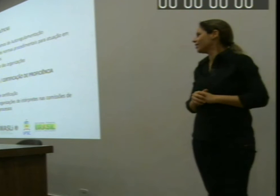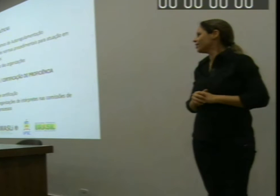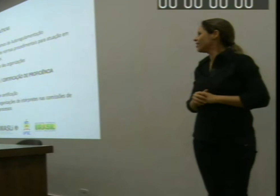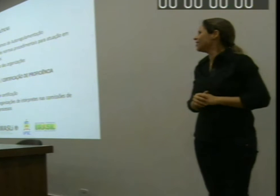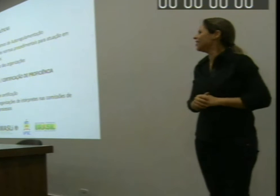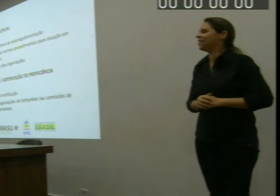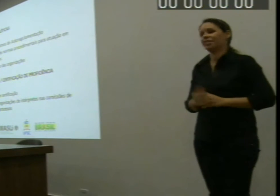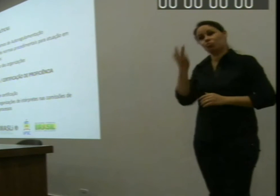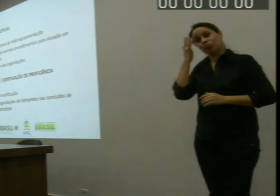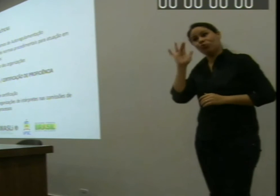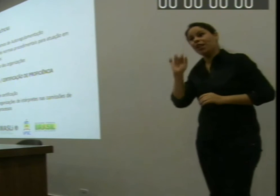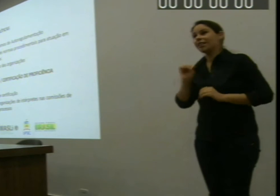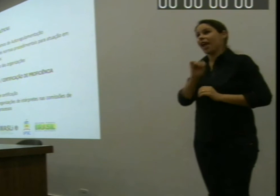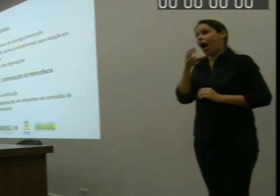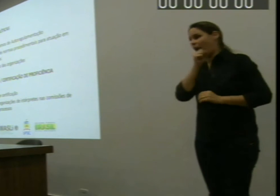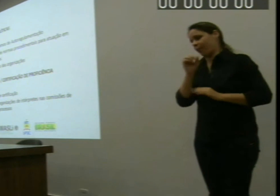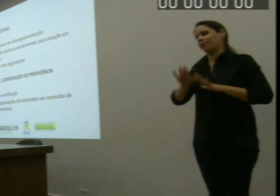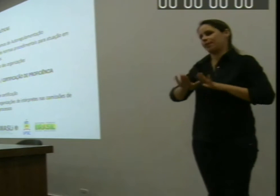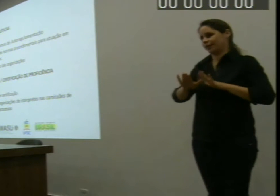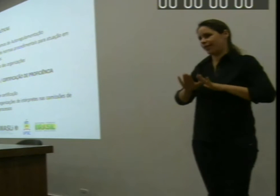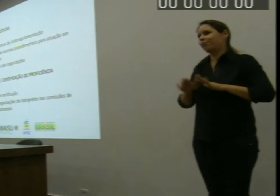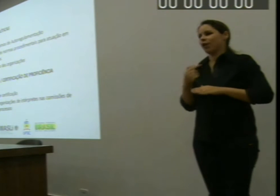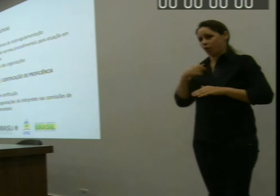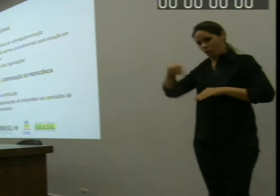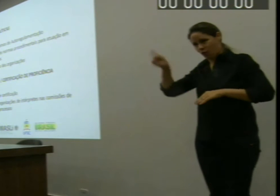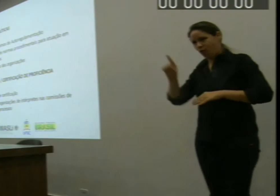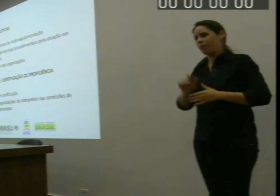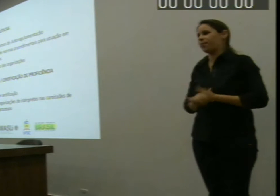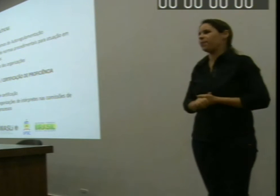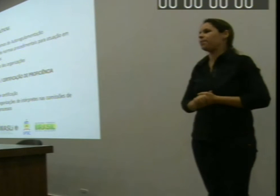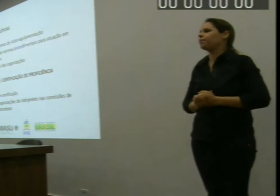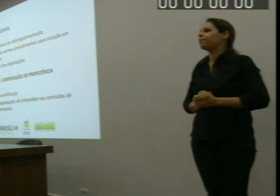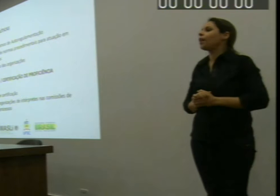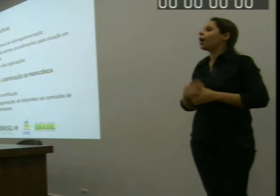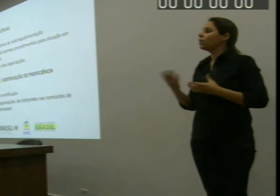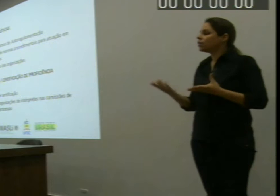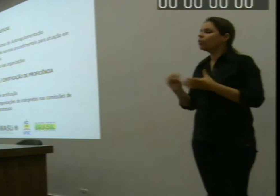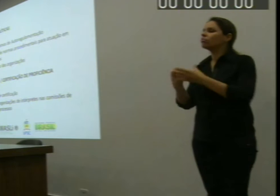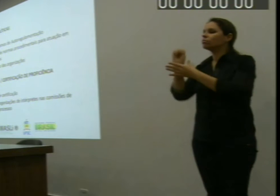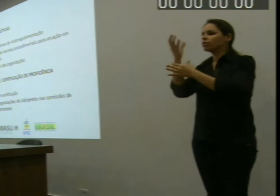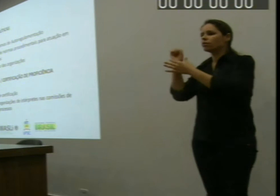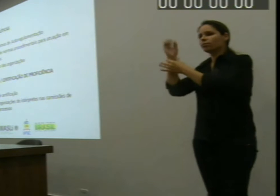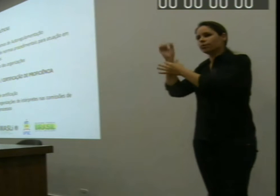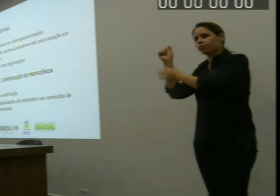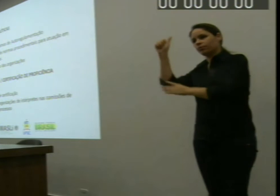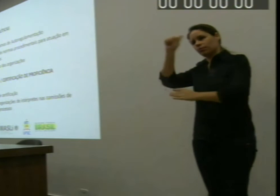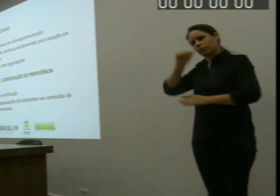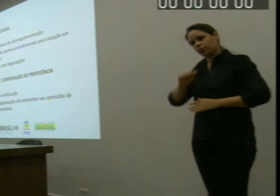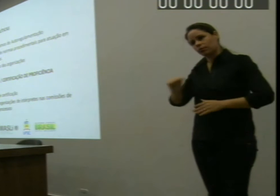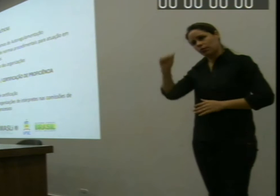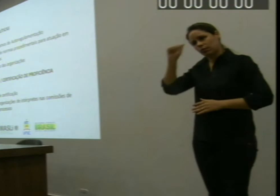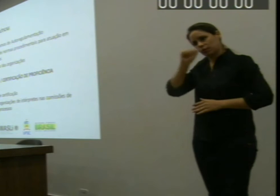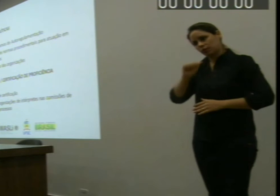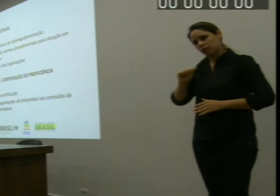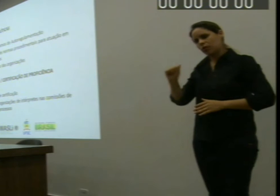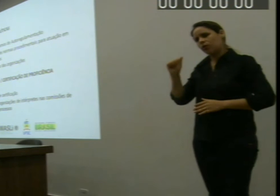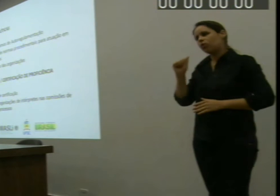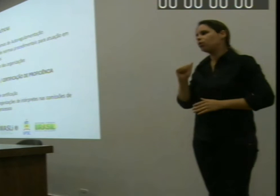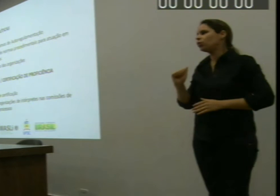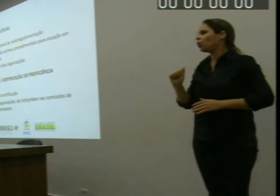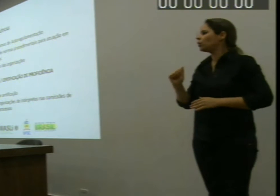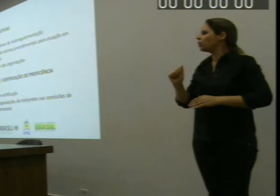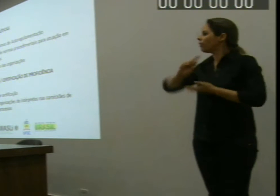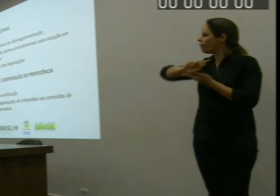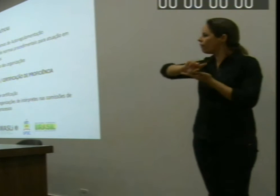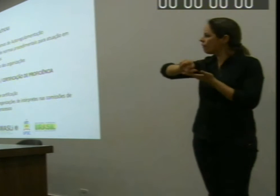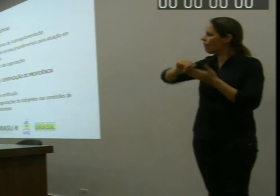mas vou voltar eh Então essas associações surgiram foram criadas muitos intérpretes